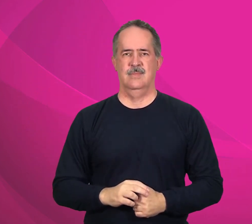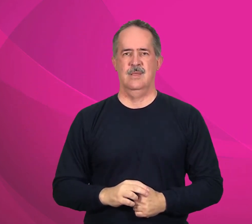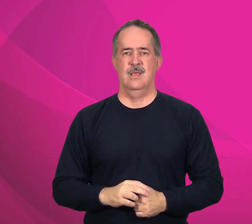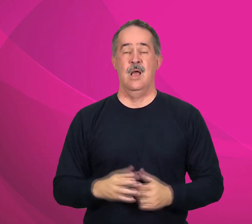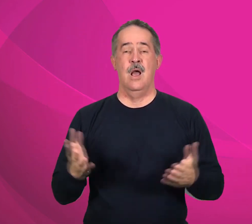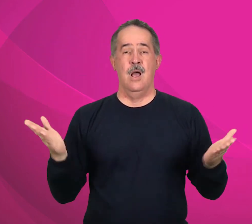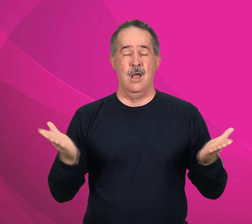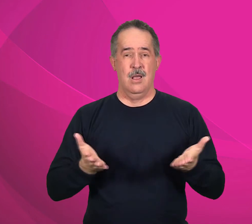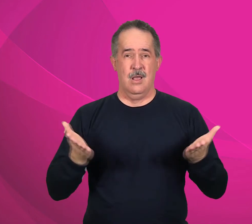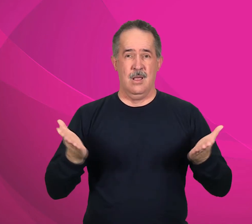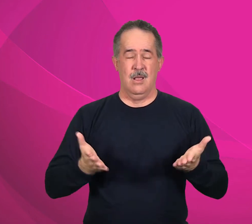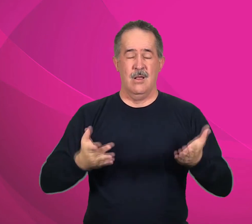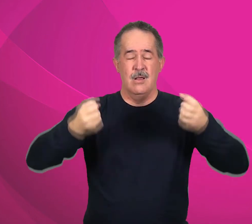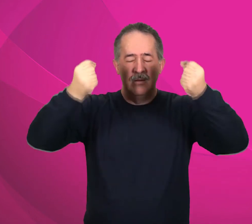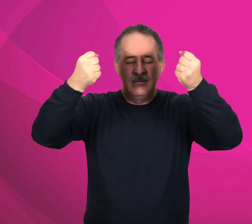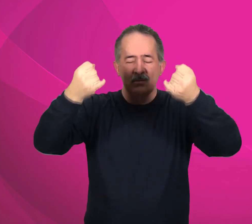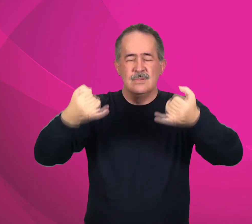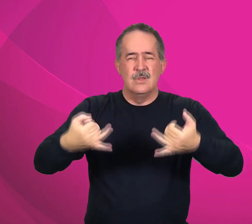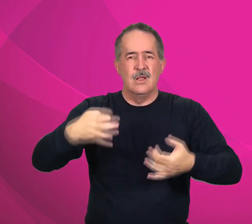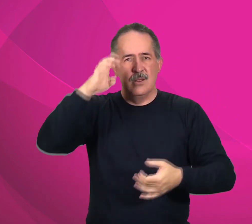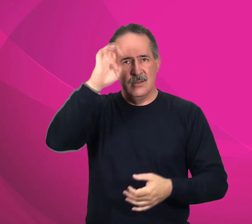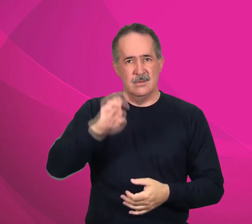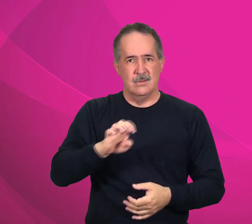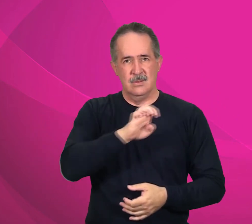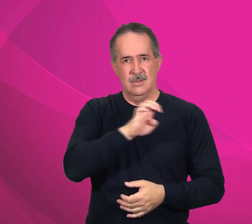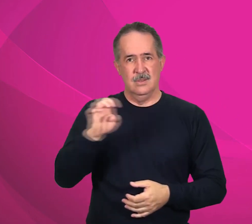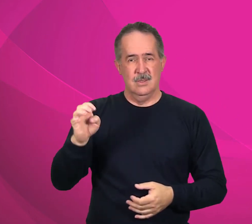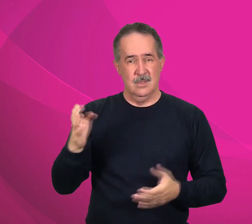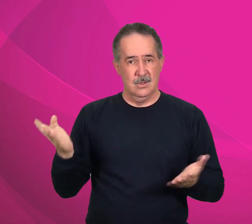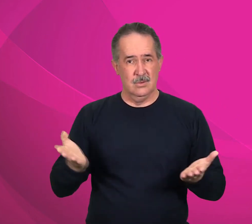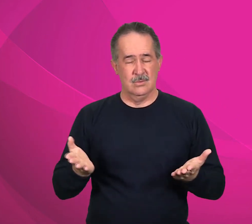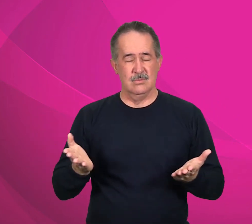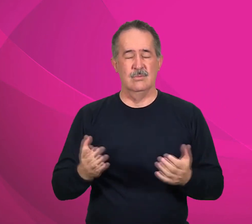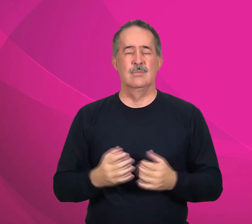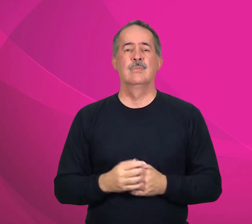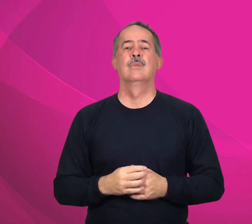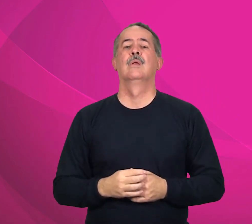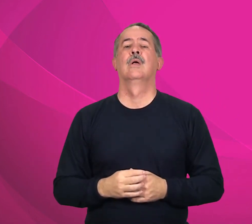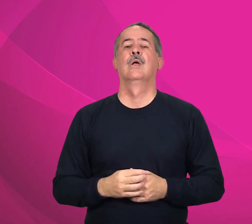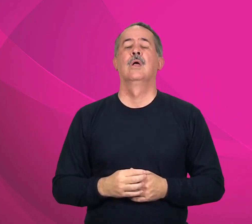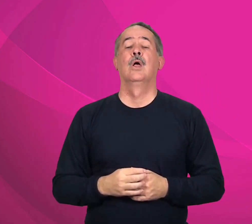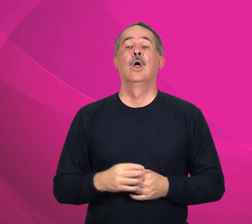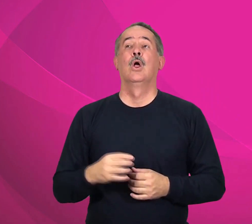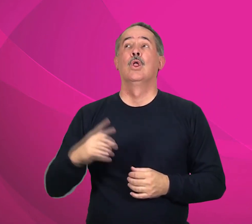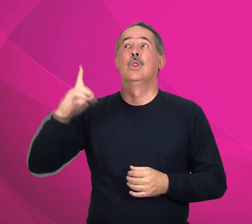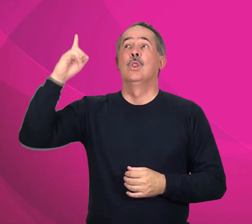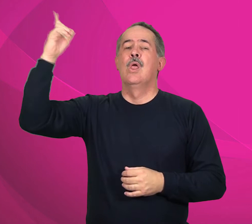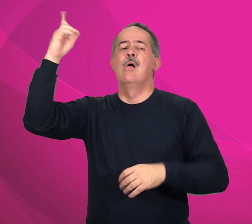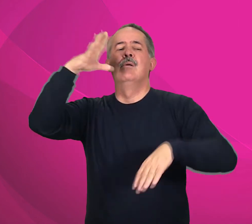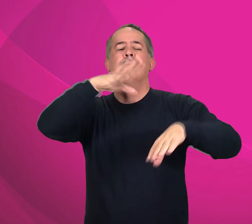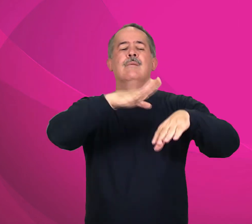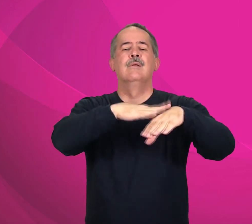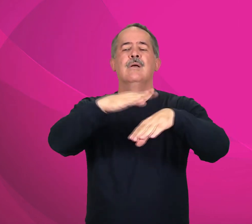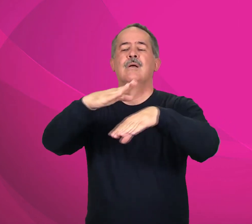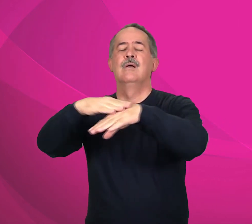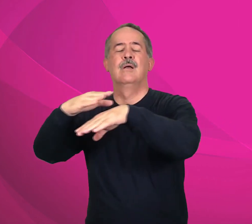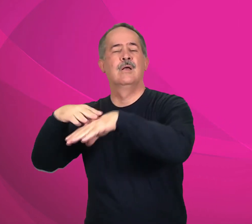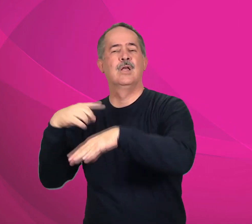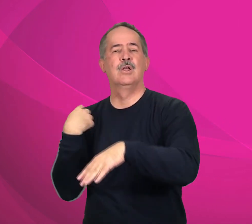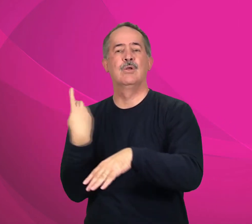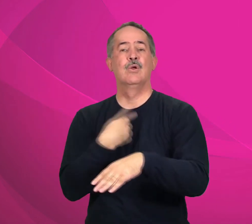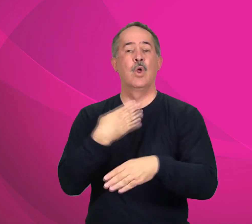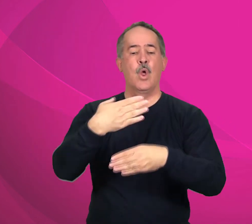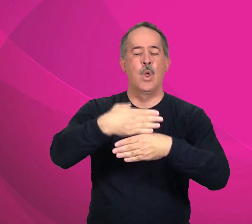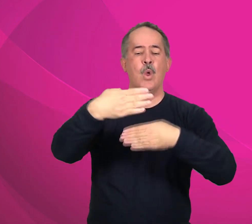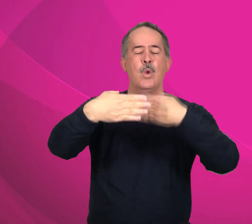a reflexão do evangelho de hoje somos chamados por deus para construir